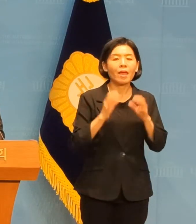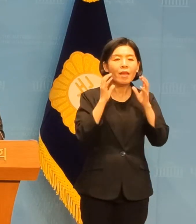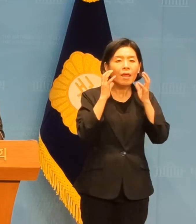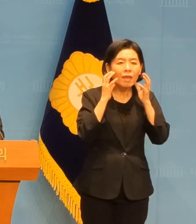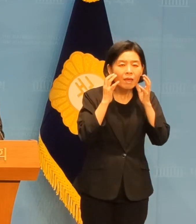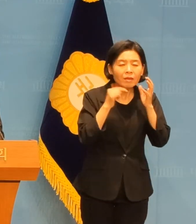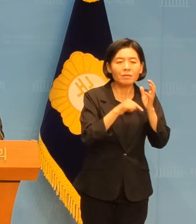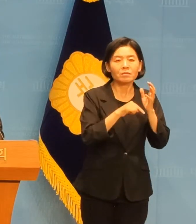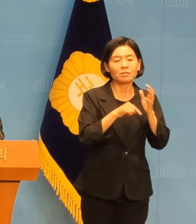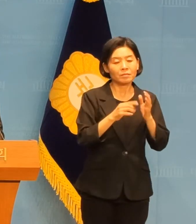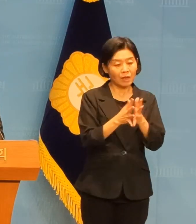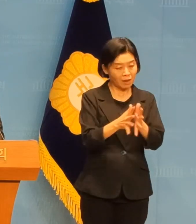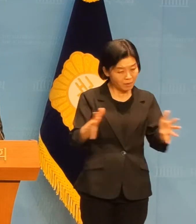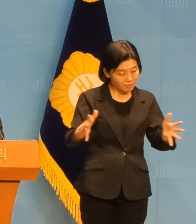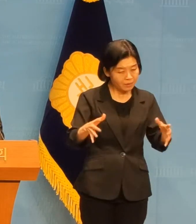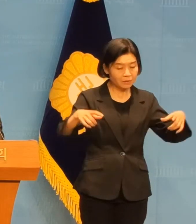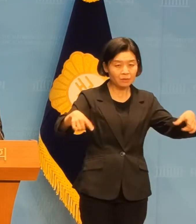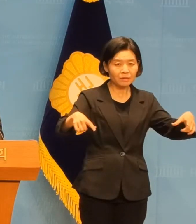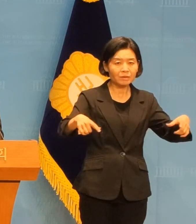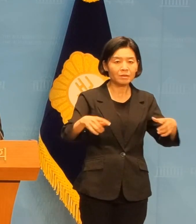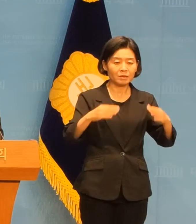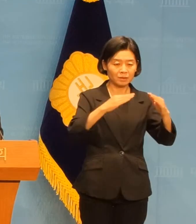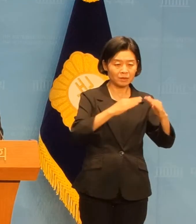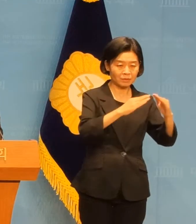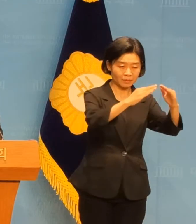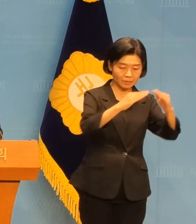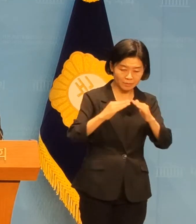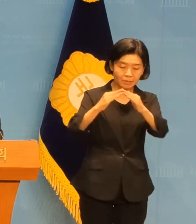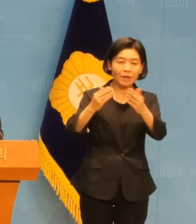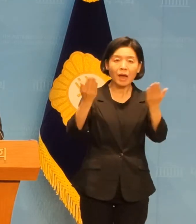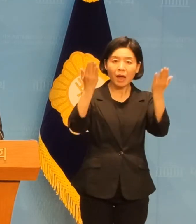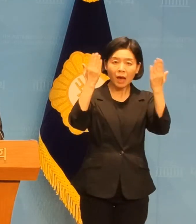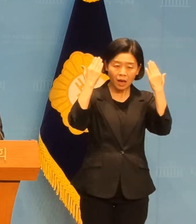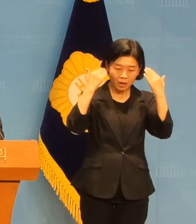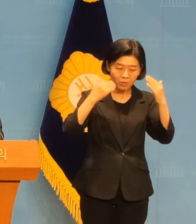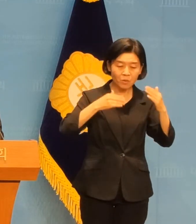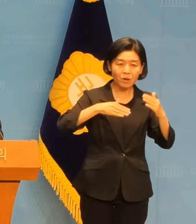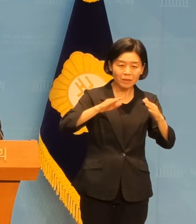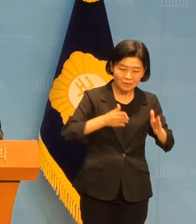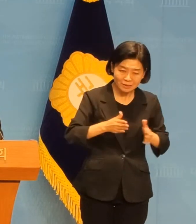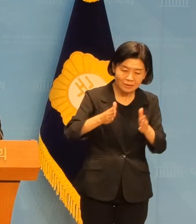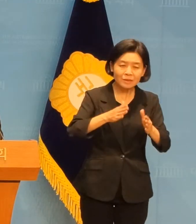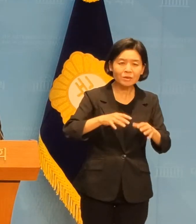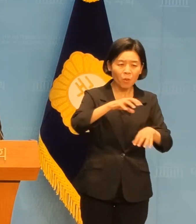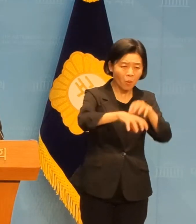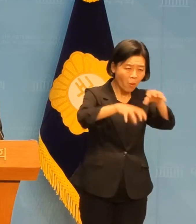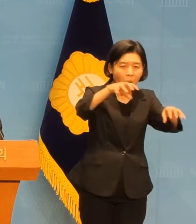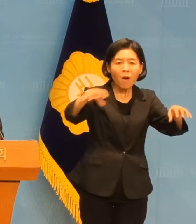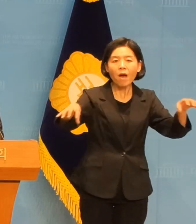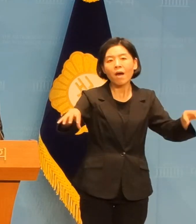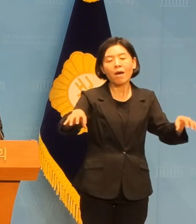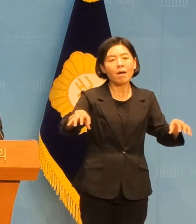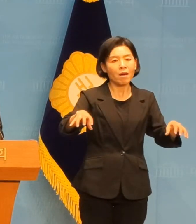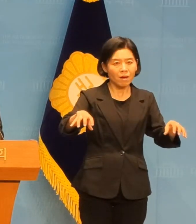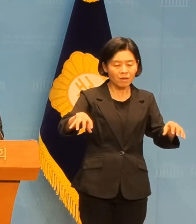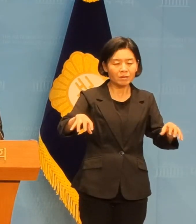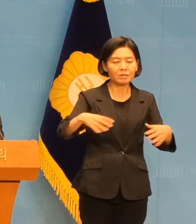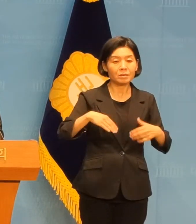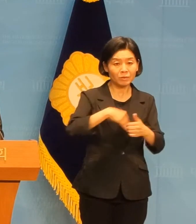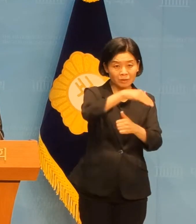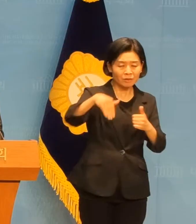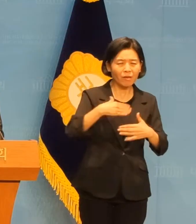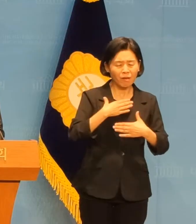아이들은 아파트 단지와 주택가, 통학로 할 것 없이 그 어디서도